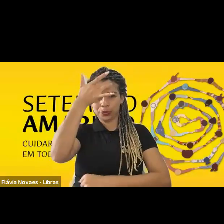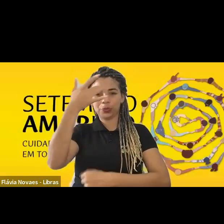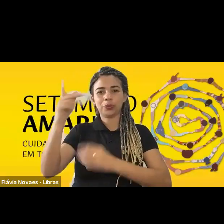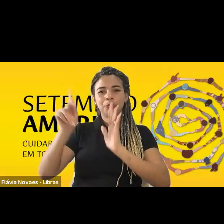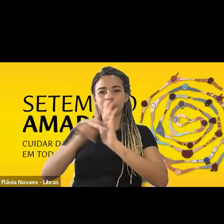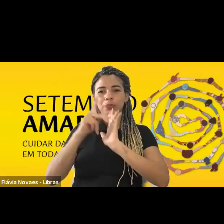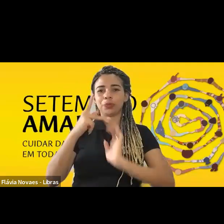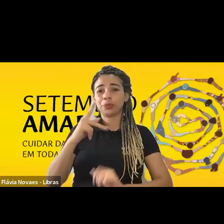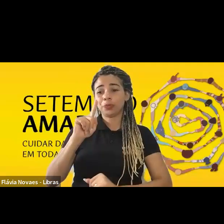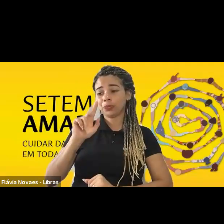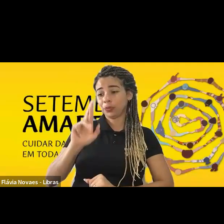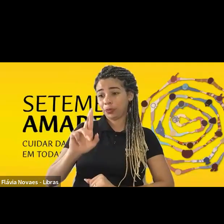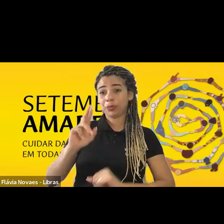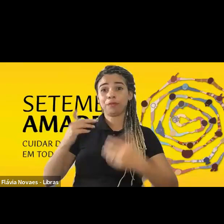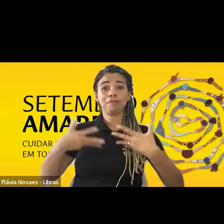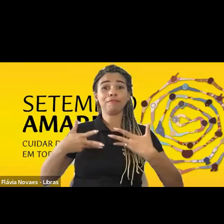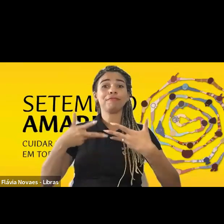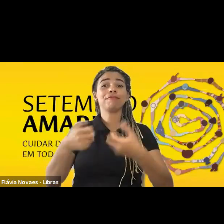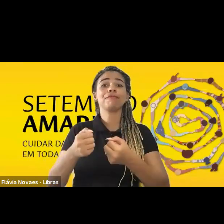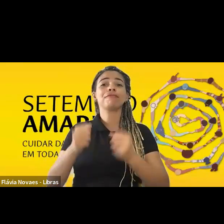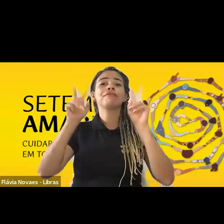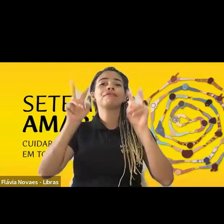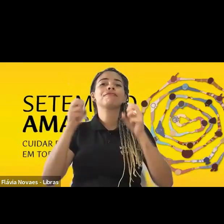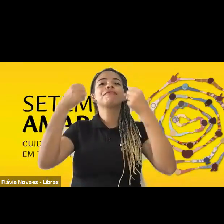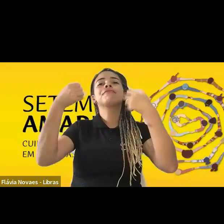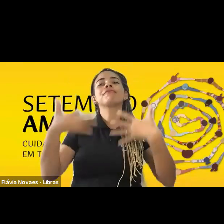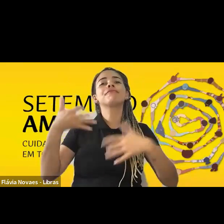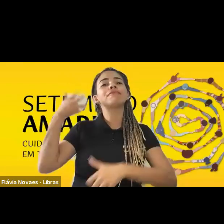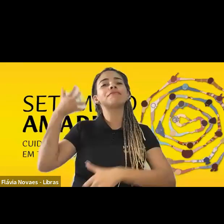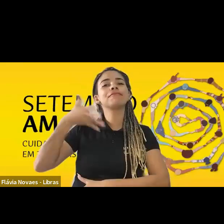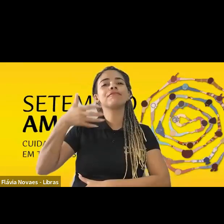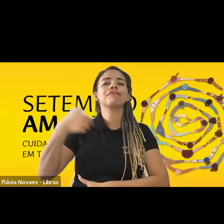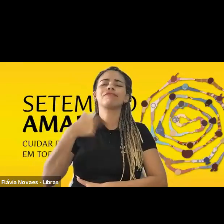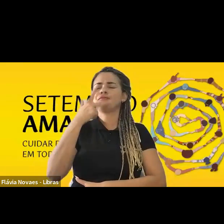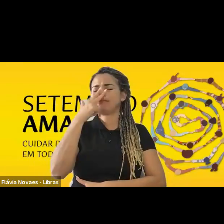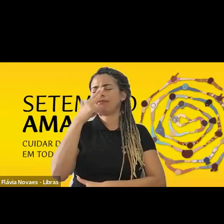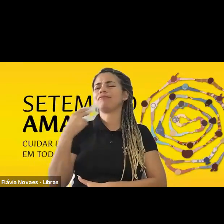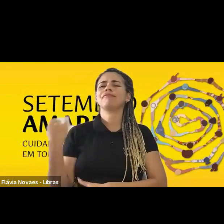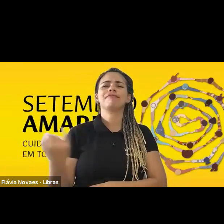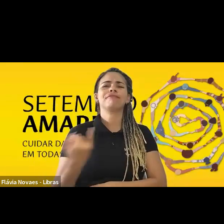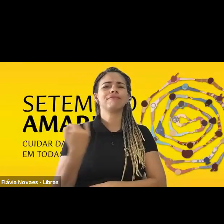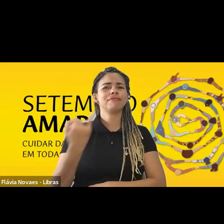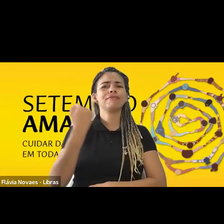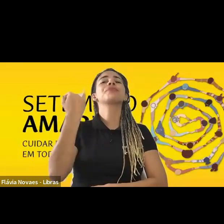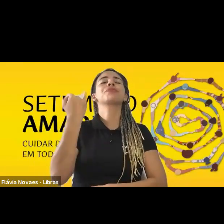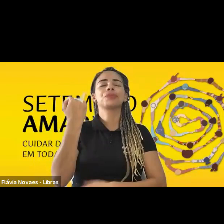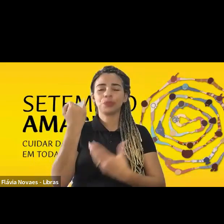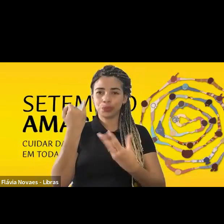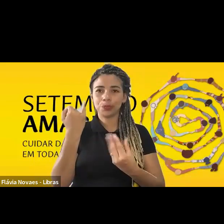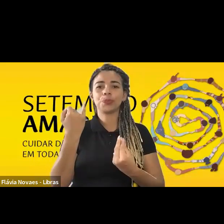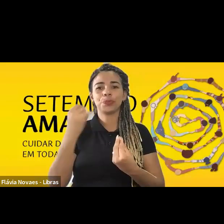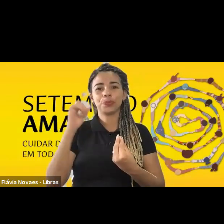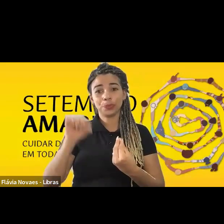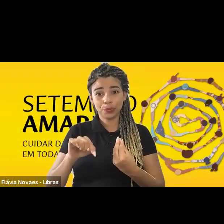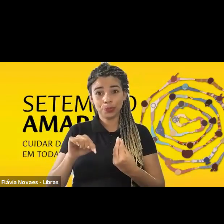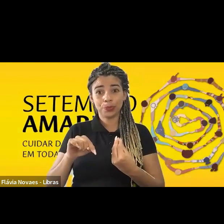que me fizeram esse convite para falar de um tema que para mim é muito valioso, muito caro, sobretudo